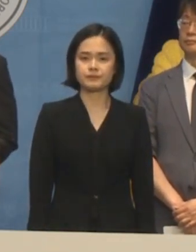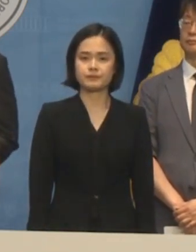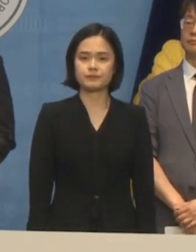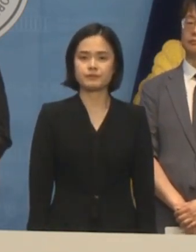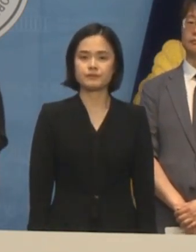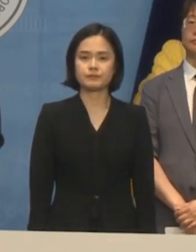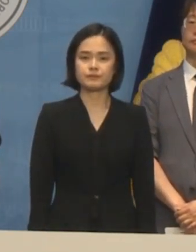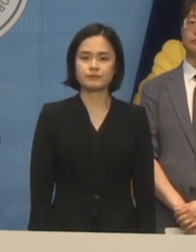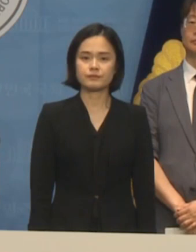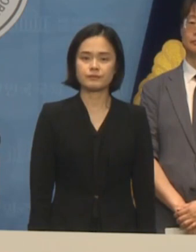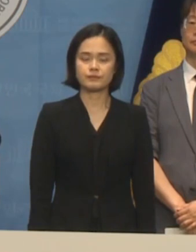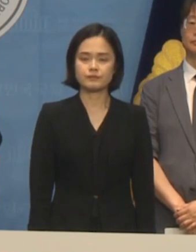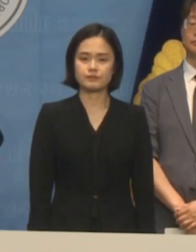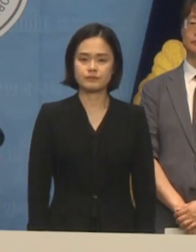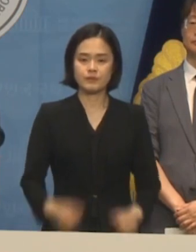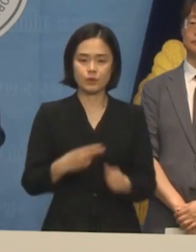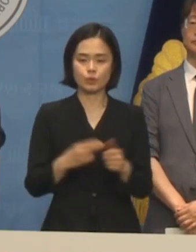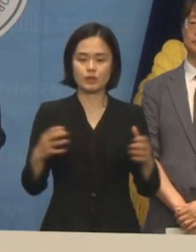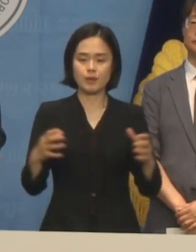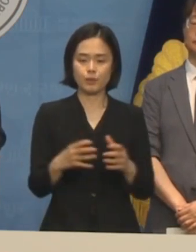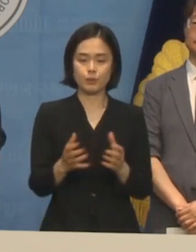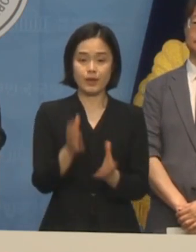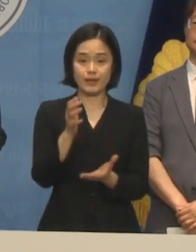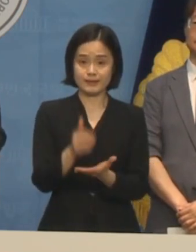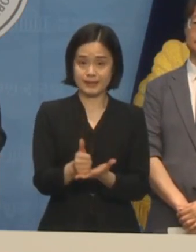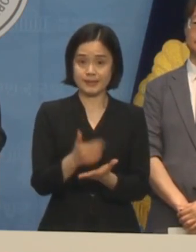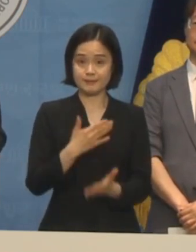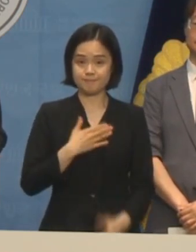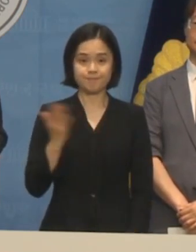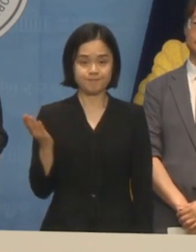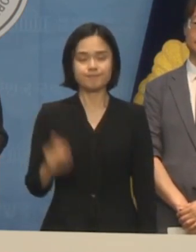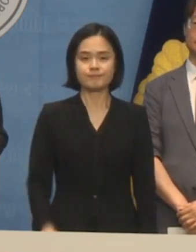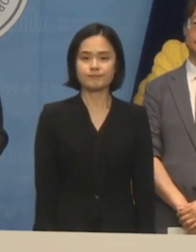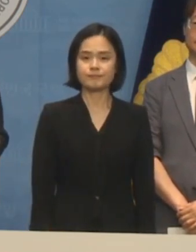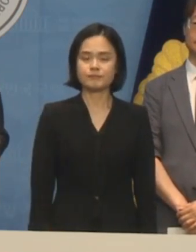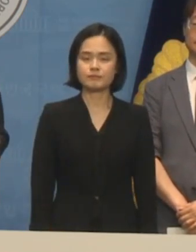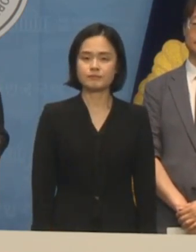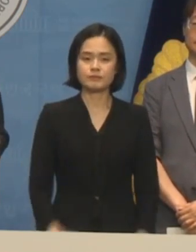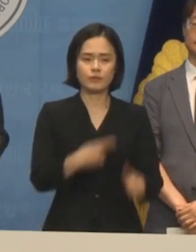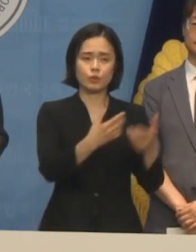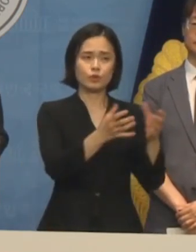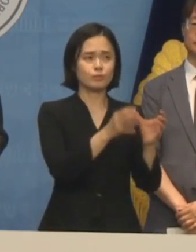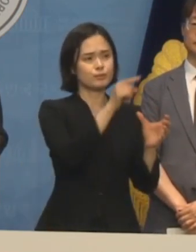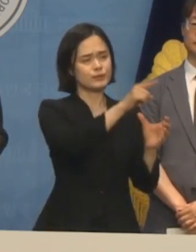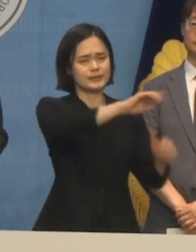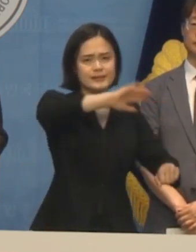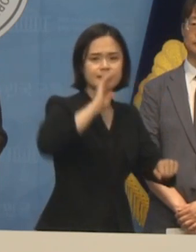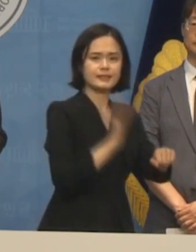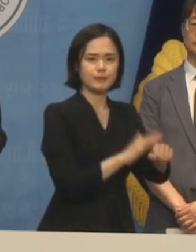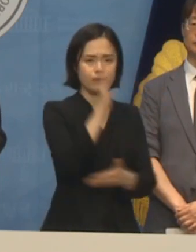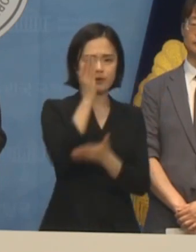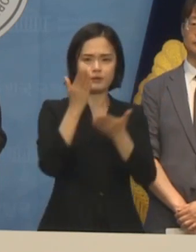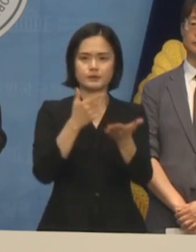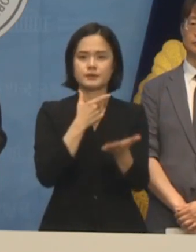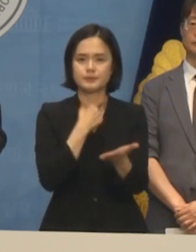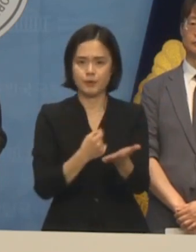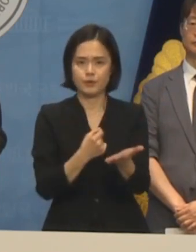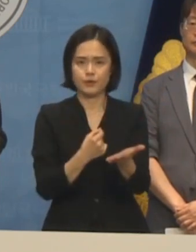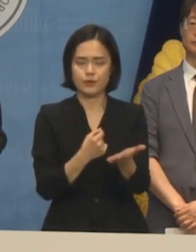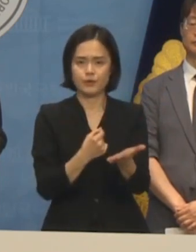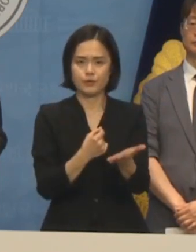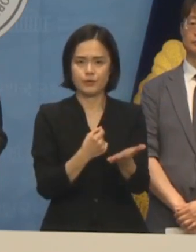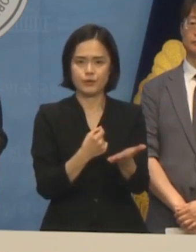실천교육교사 모임 회장 천경호입니다. 이에 우리는 다음과 같이 교육부를 규탄하고 행동하겠습니다. 첫째, 교실혁명 선도교사